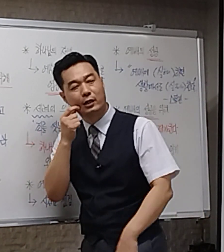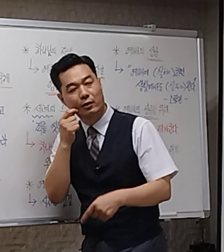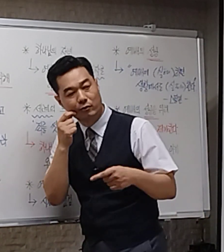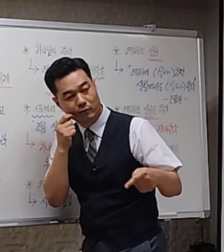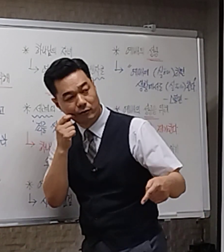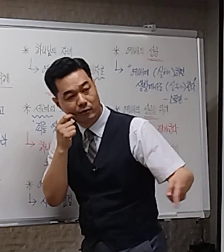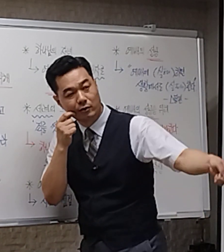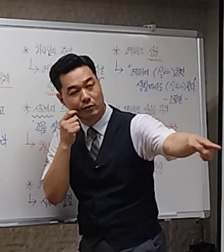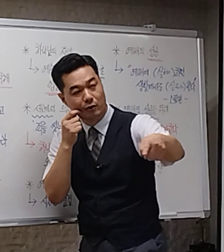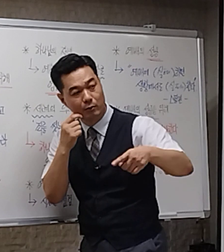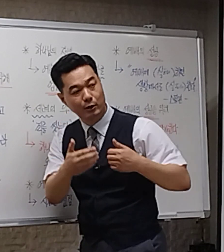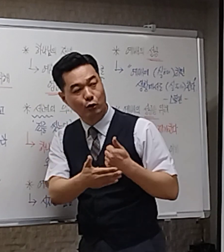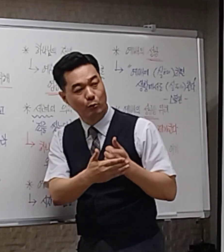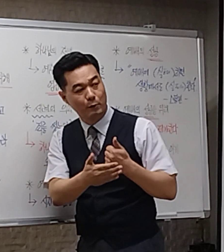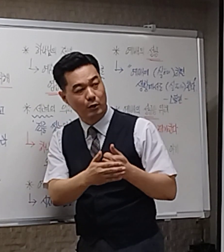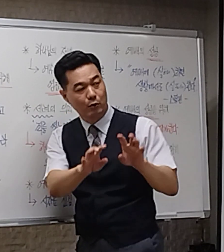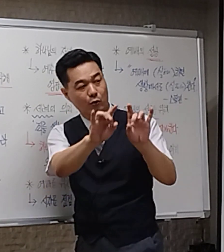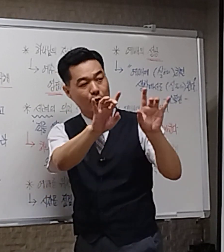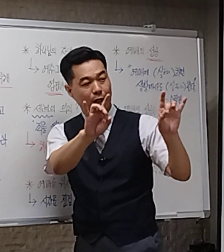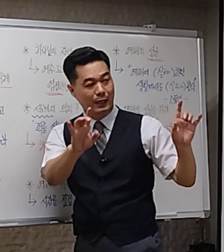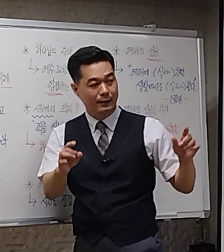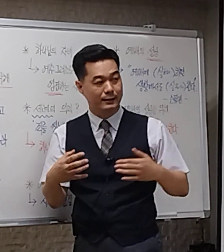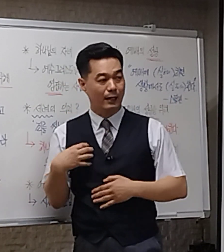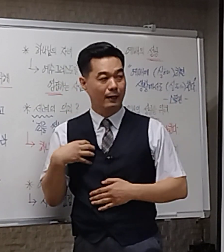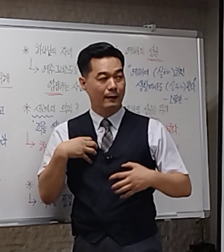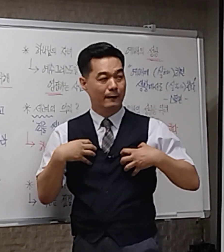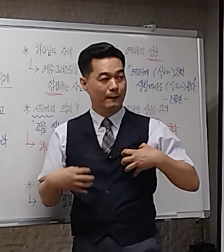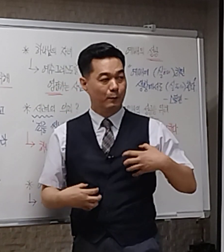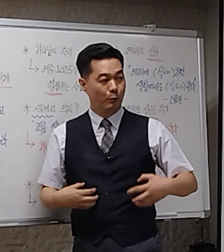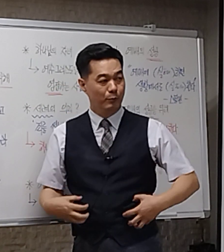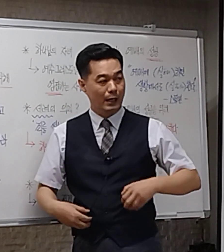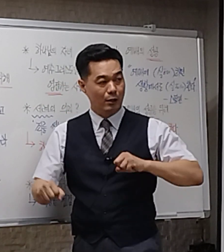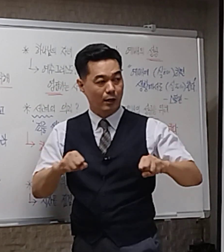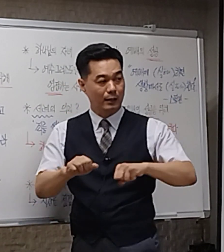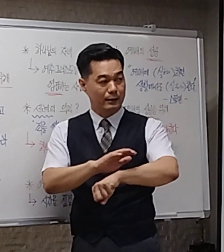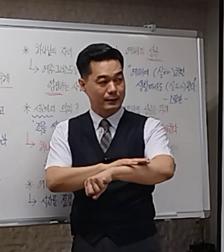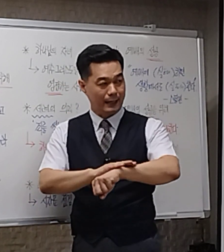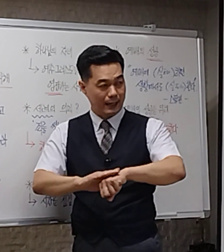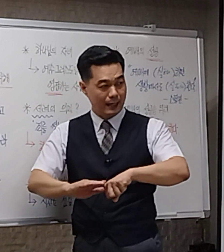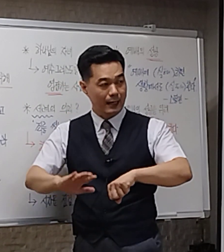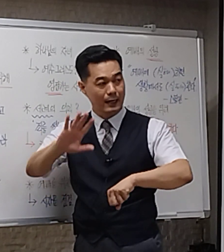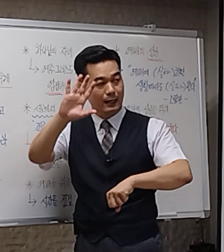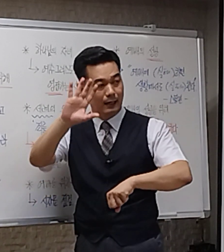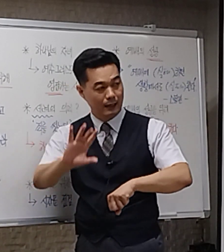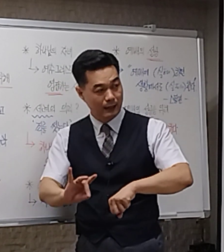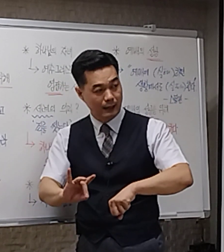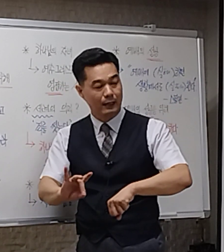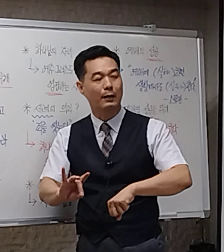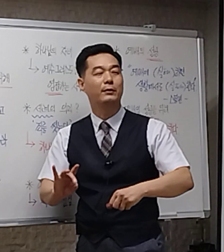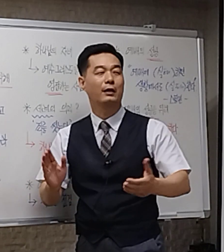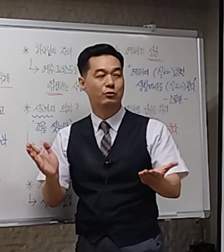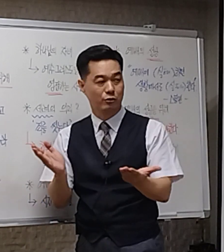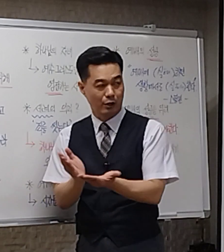못해요. 여러분의 도움이 필요하고 각자 몸된 역할들을 잘 감당해